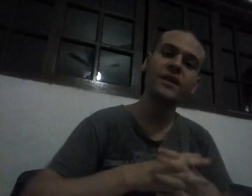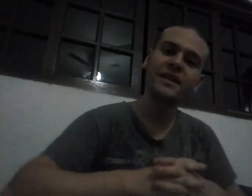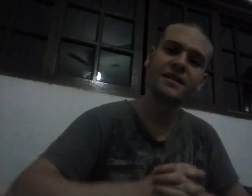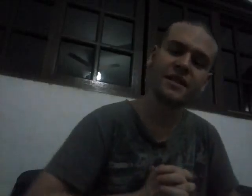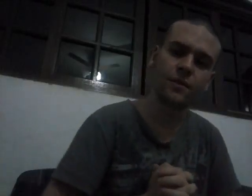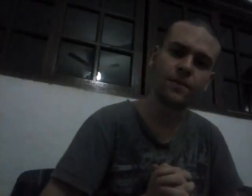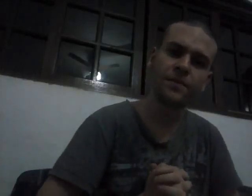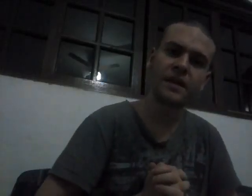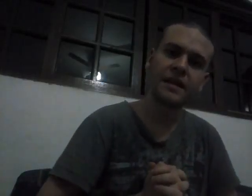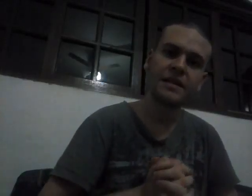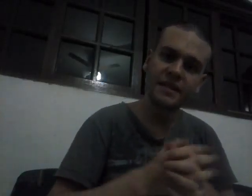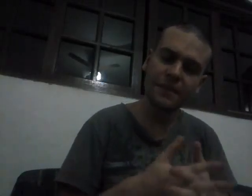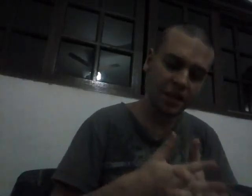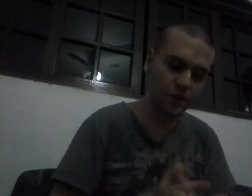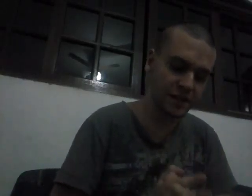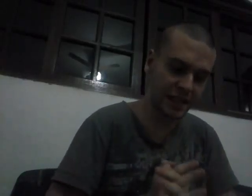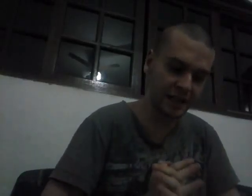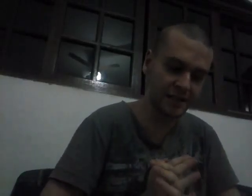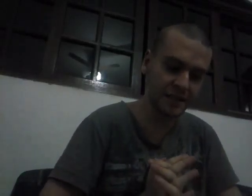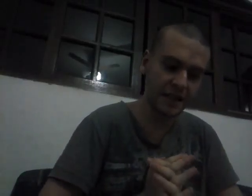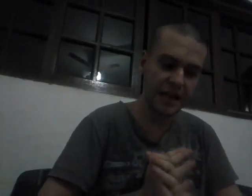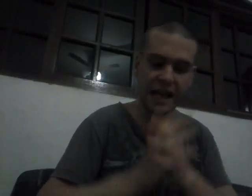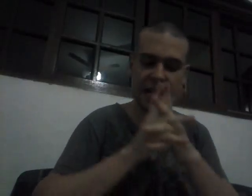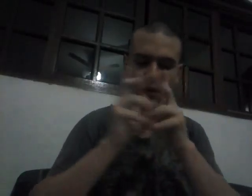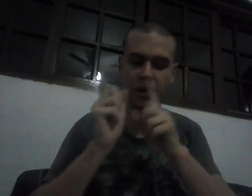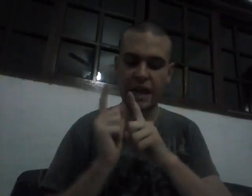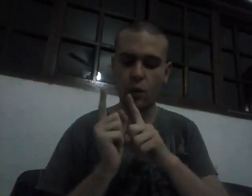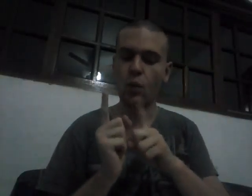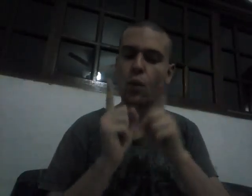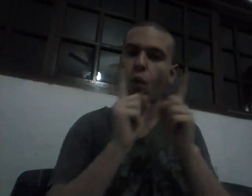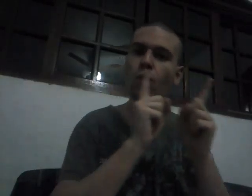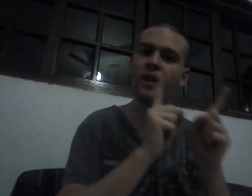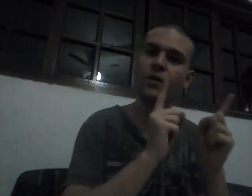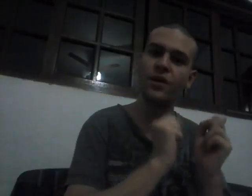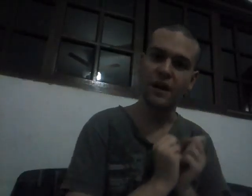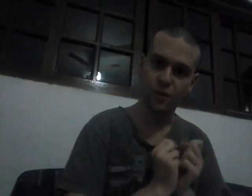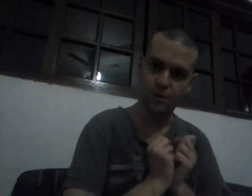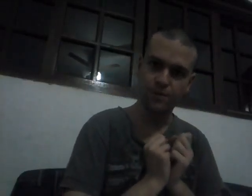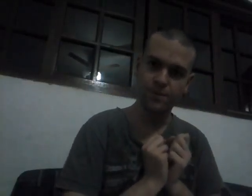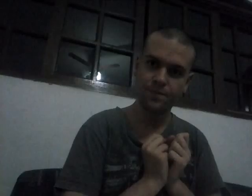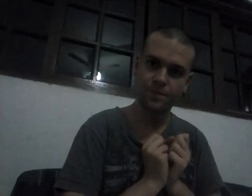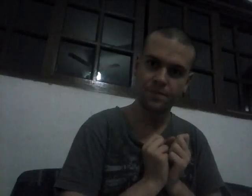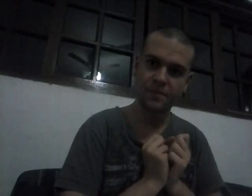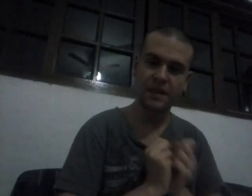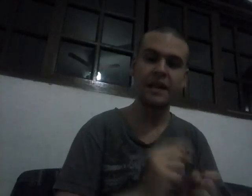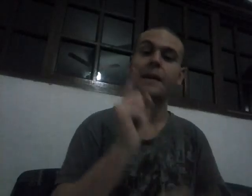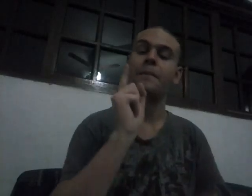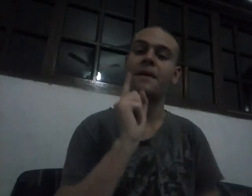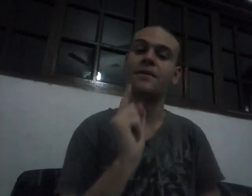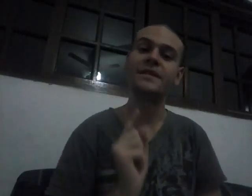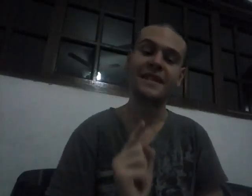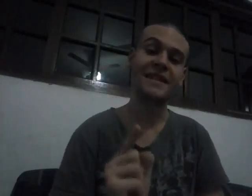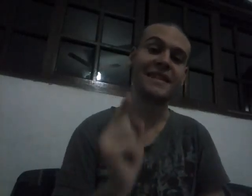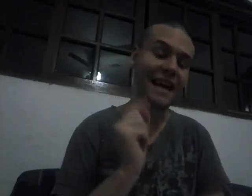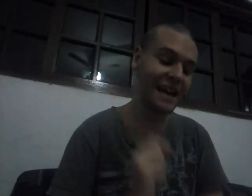outra questão. Se é uma língua de sinais, ela é oral ou não oral? Para vocês terem ideia,